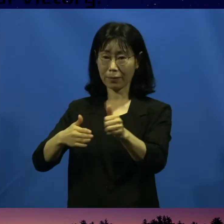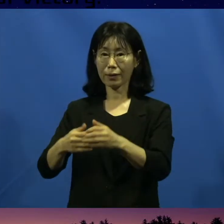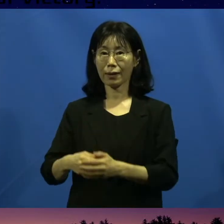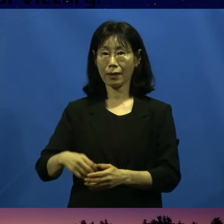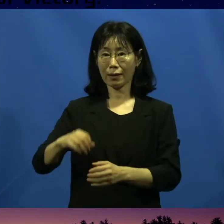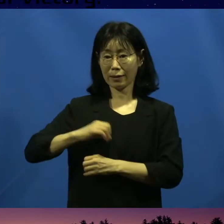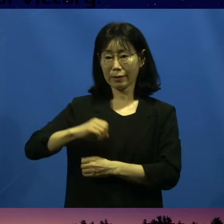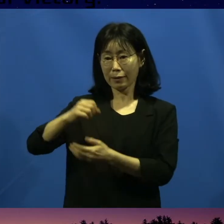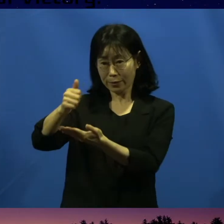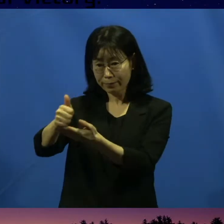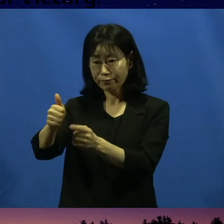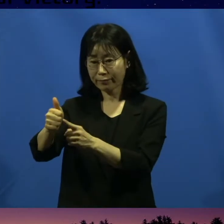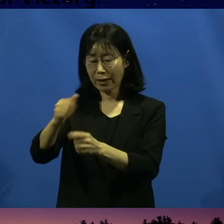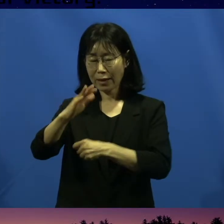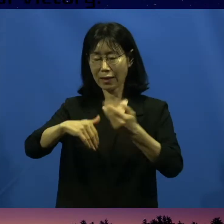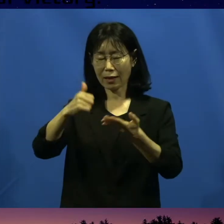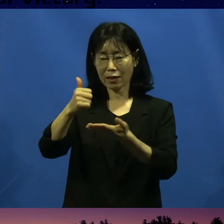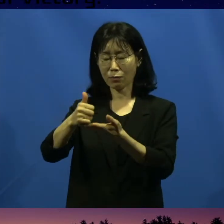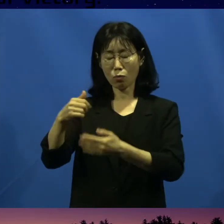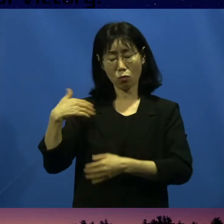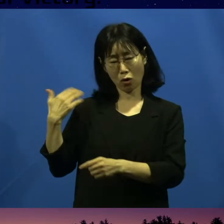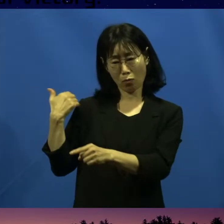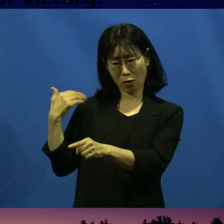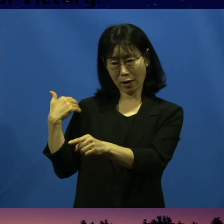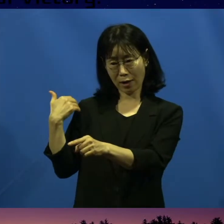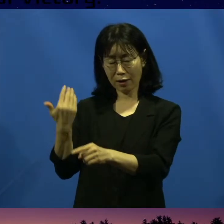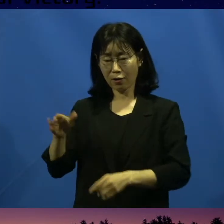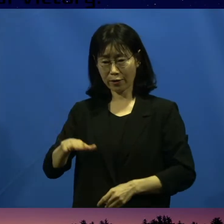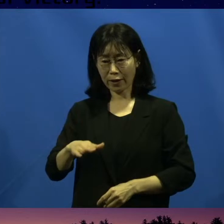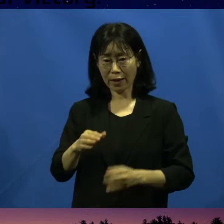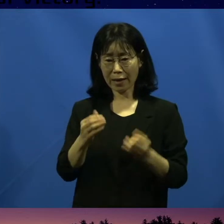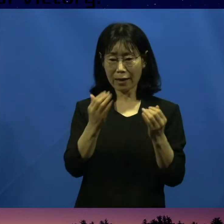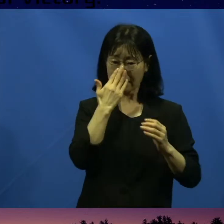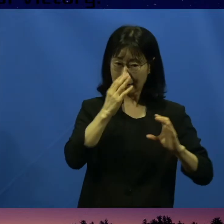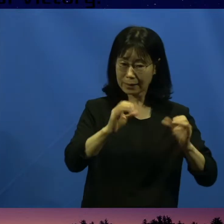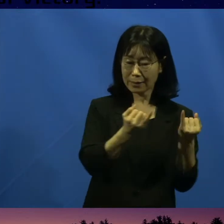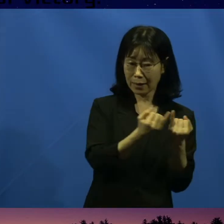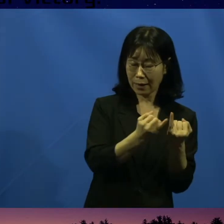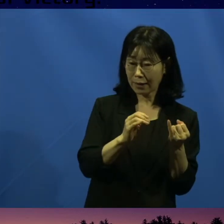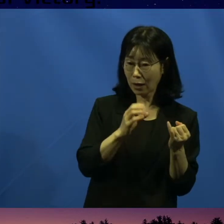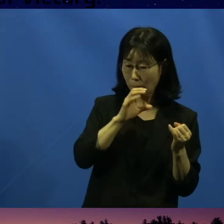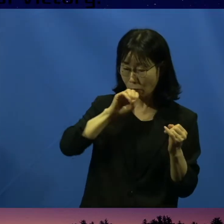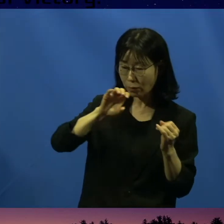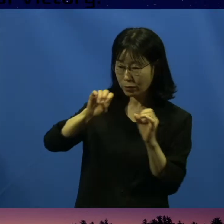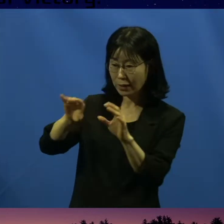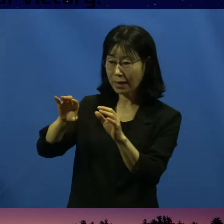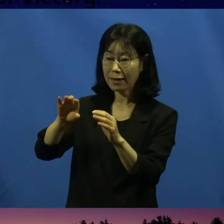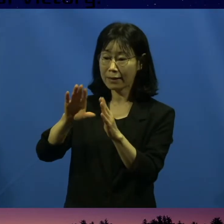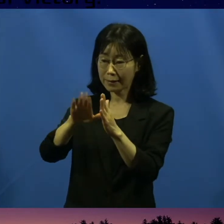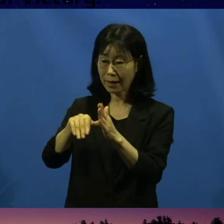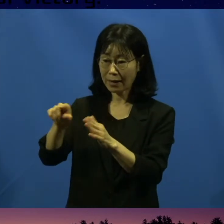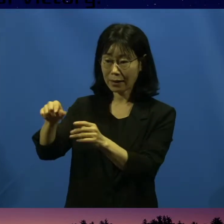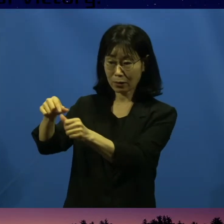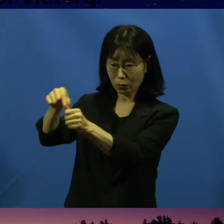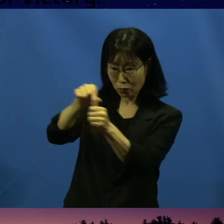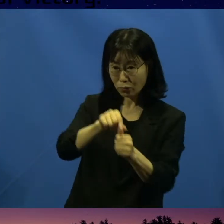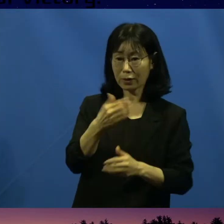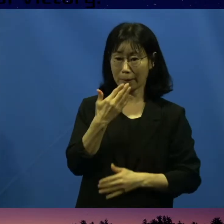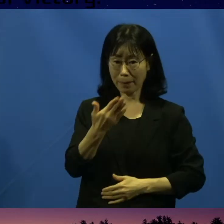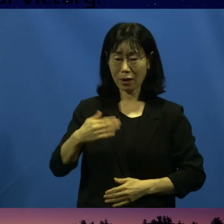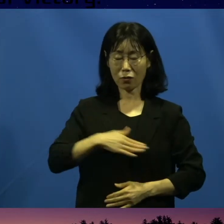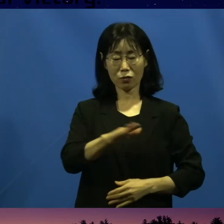전혀 상관없이 살아가던 그를 살려냈던 그 역사가 오늘 또 우리 그를 통하여 일어나게 될 줄로 믿습니다. 우리 입술을 사용하여